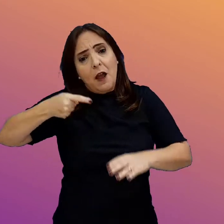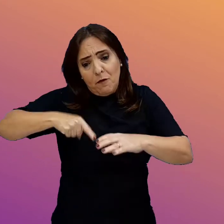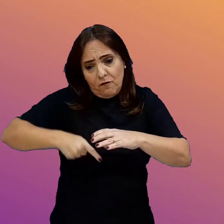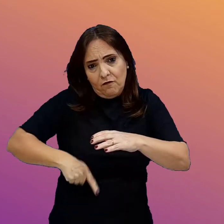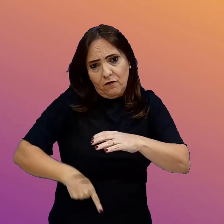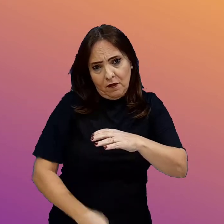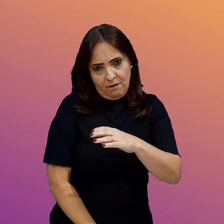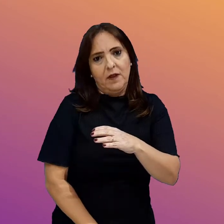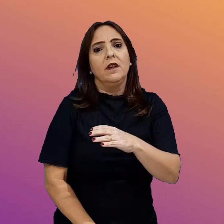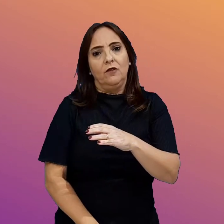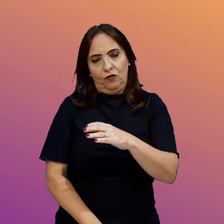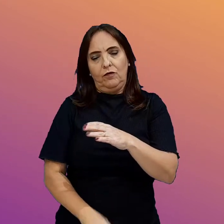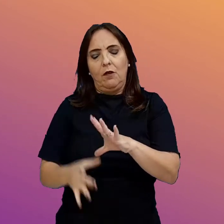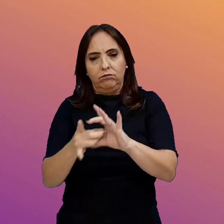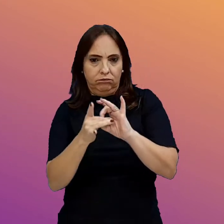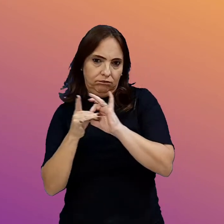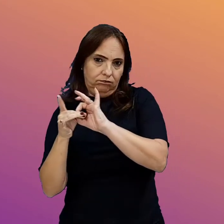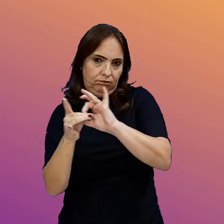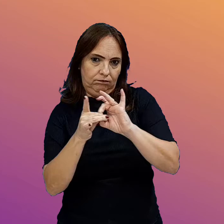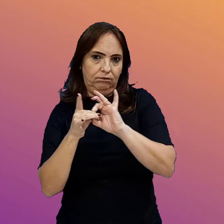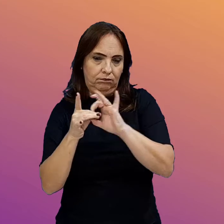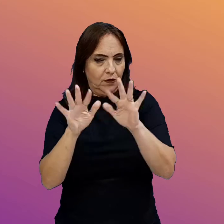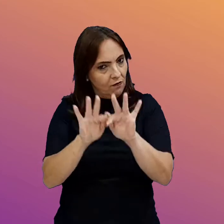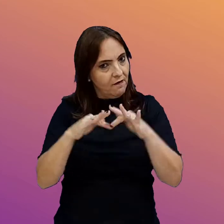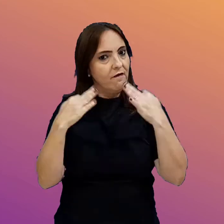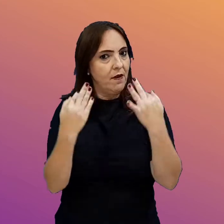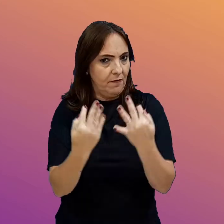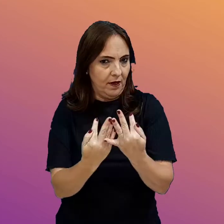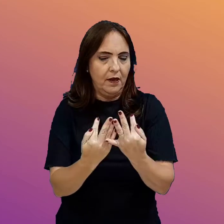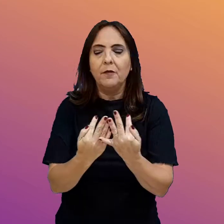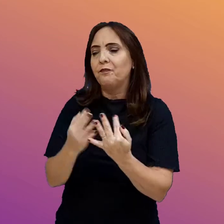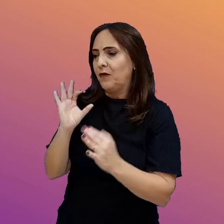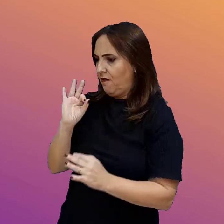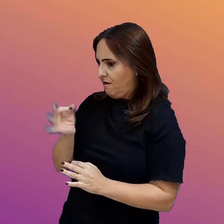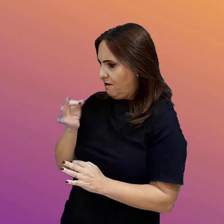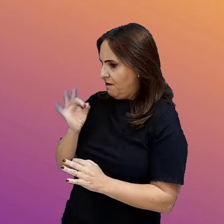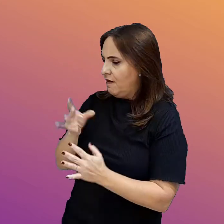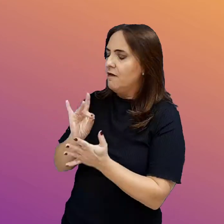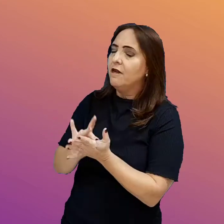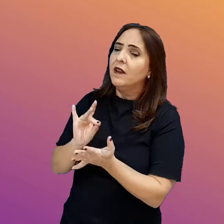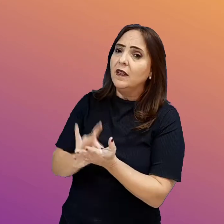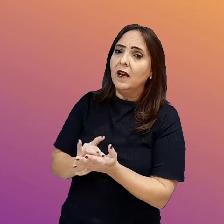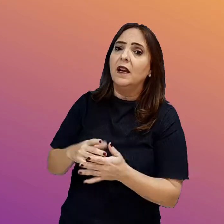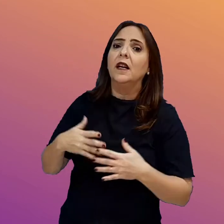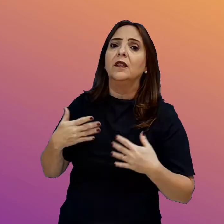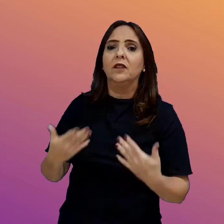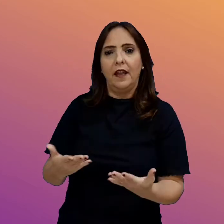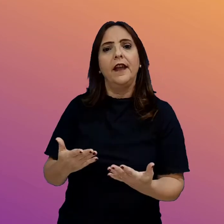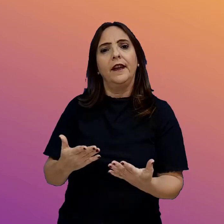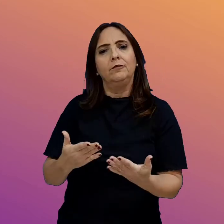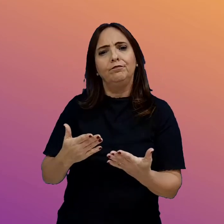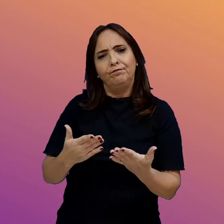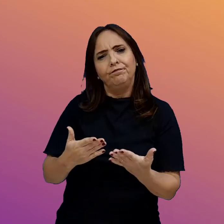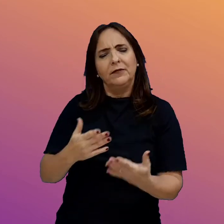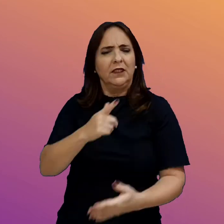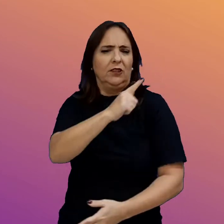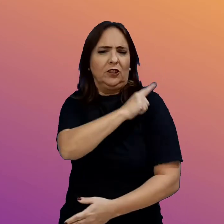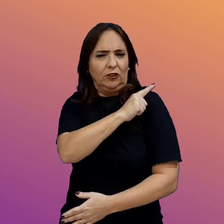estreitar, né, os nossos laços. É verdade, Adriana. Um dos princípios da gestão, né,